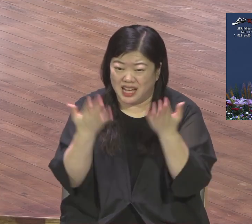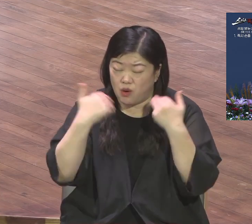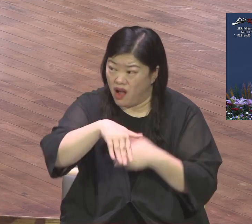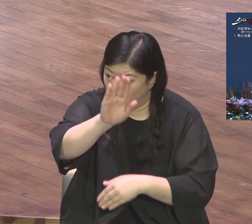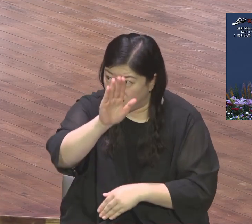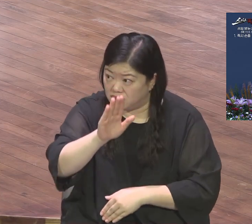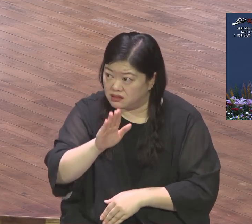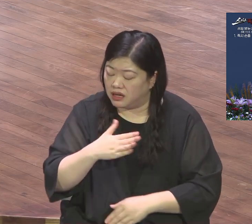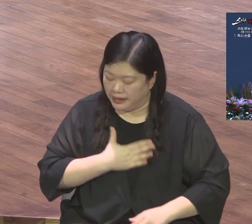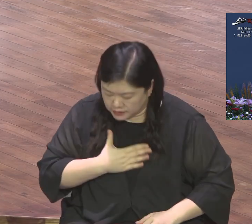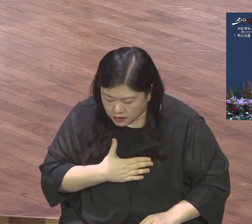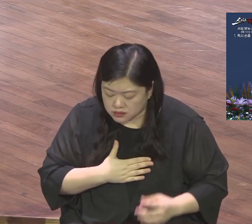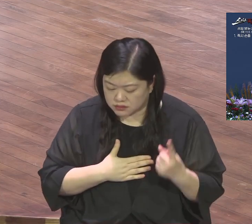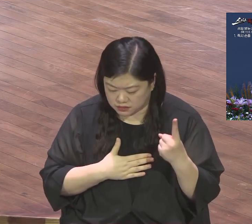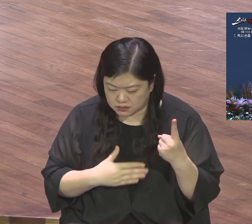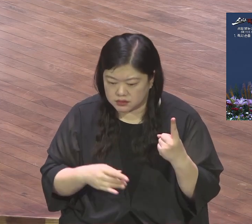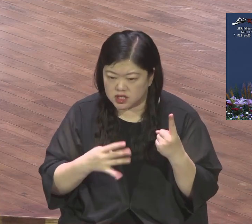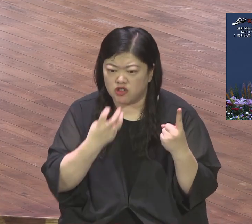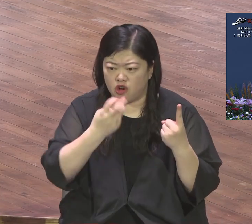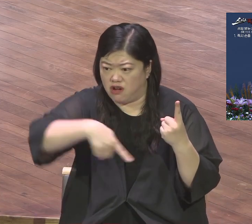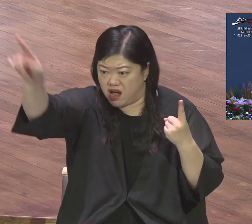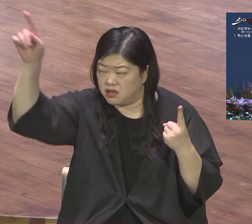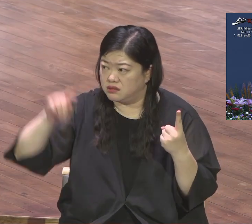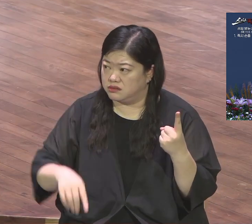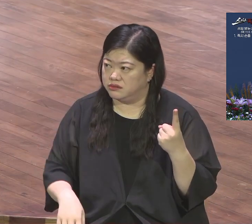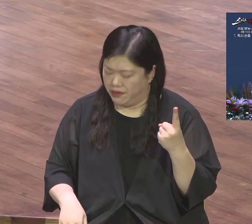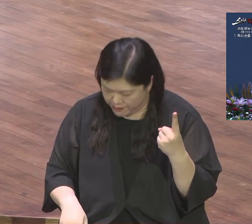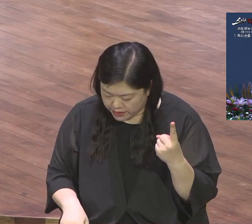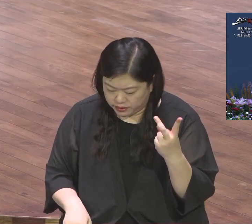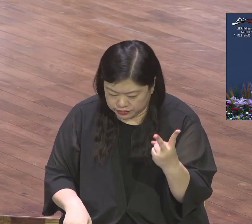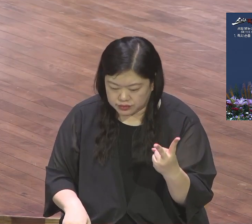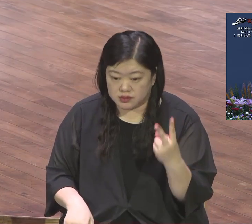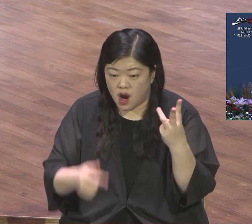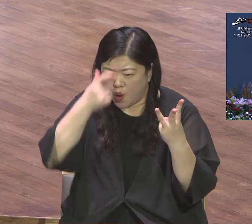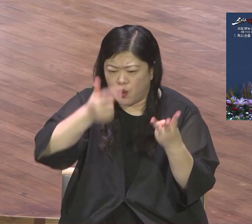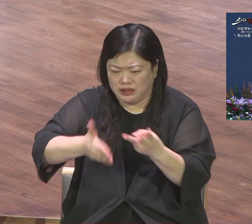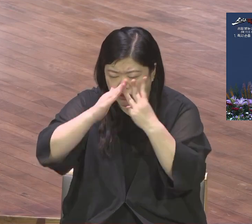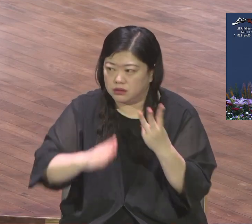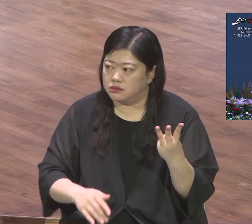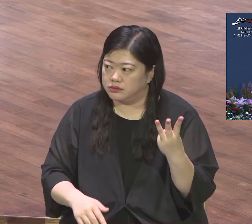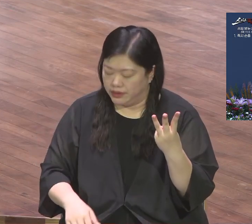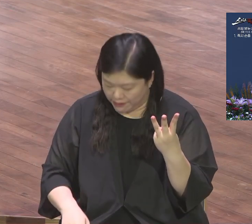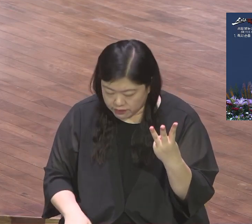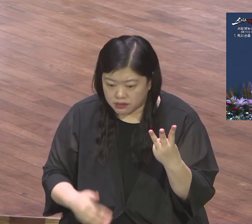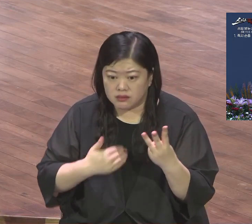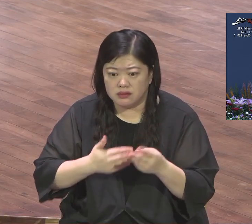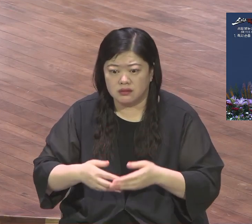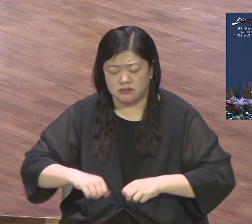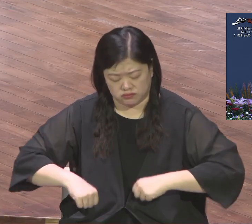뭐 해라 예 기도하면 그냥 말씀하시면 그대로 순종했어요.